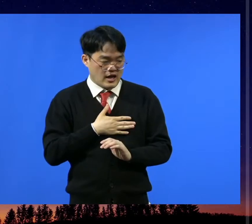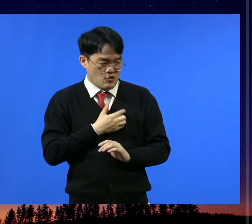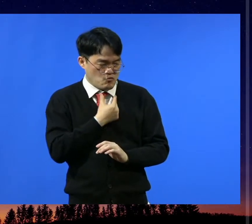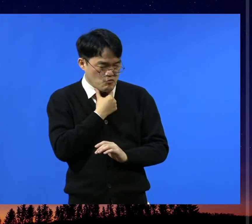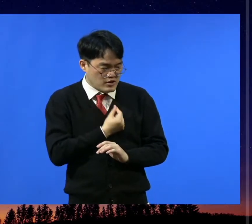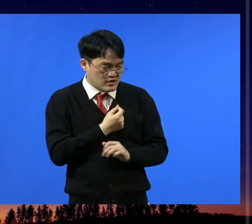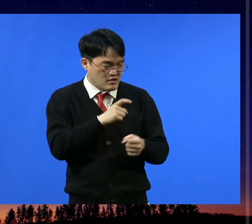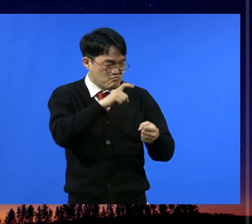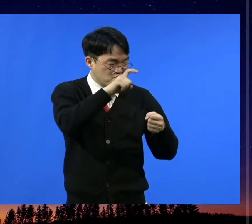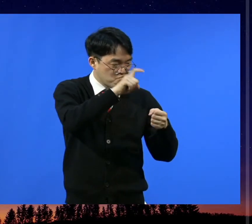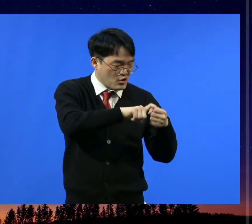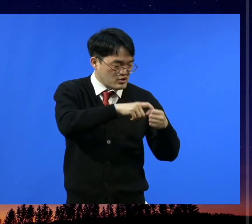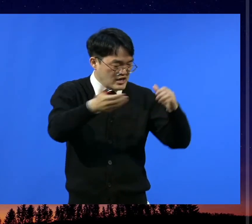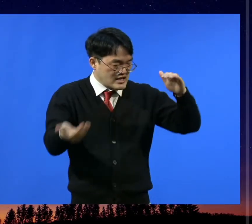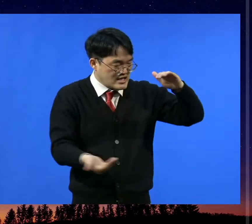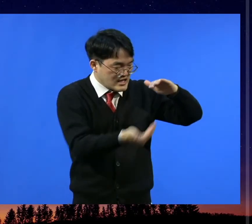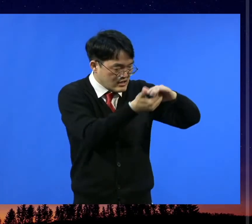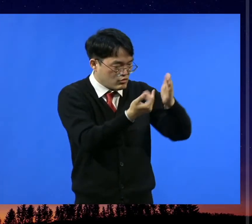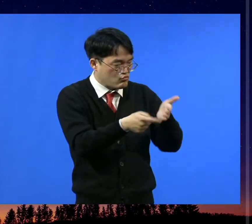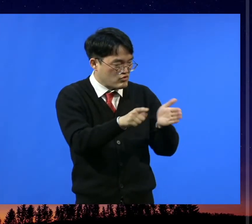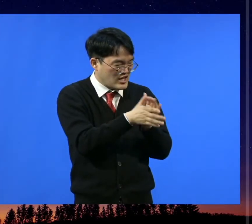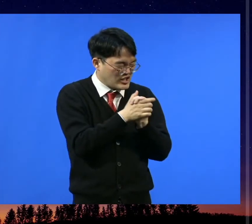그죠? 자기의 정욕적인 기도.